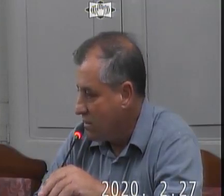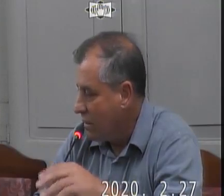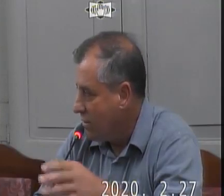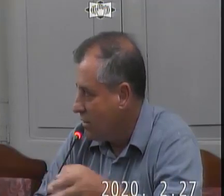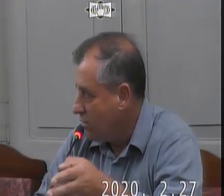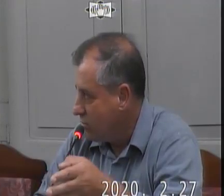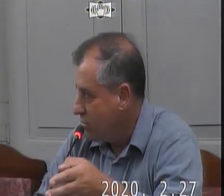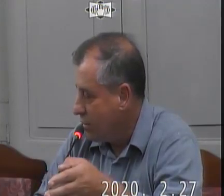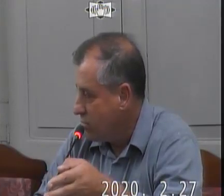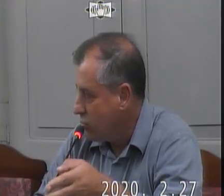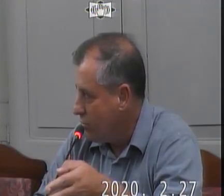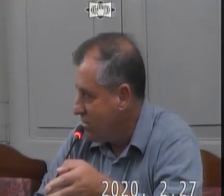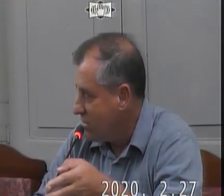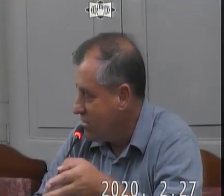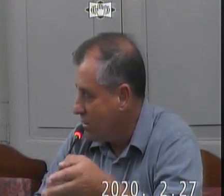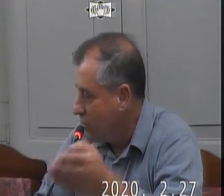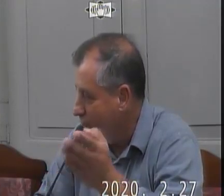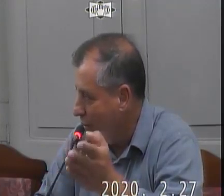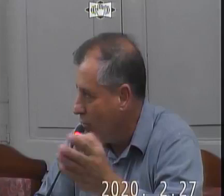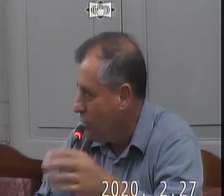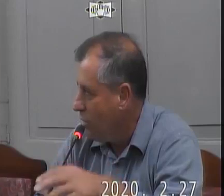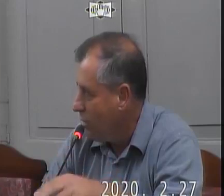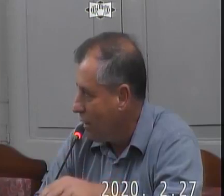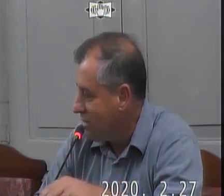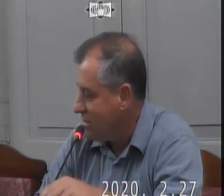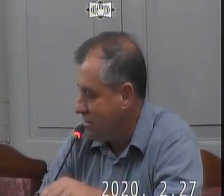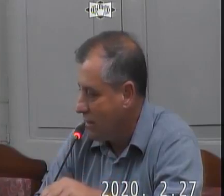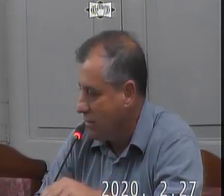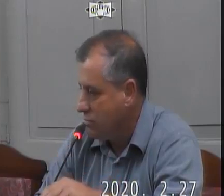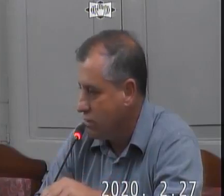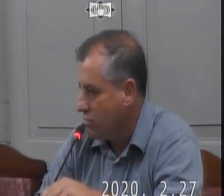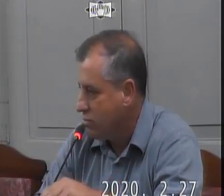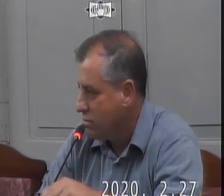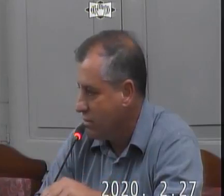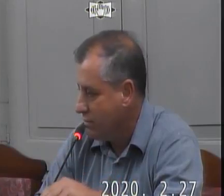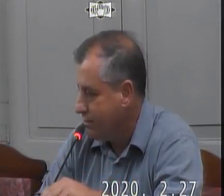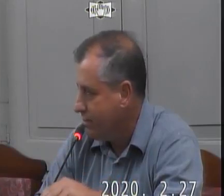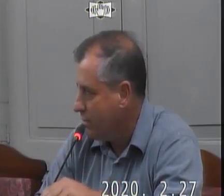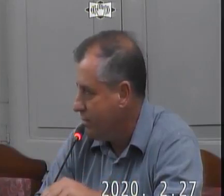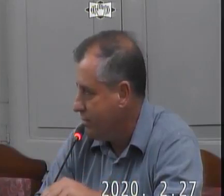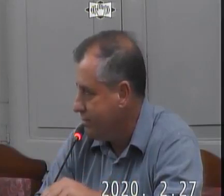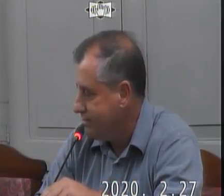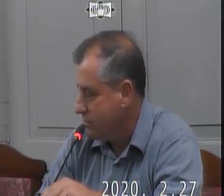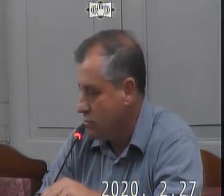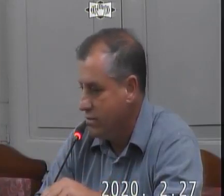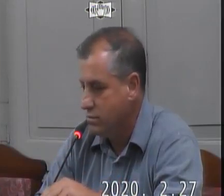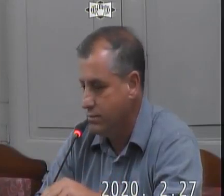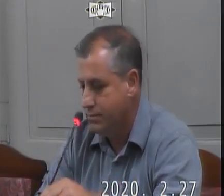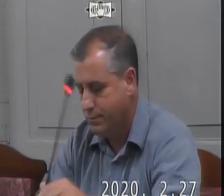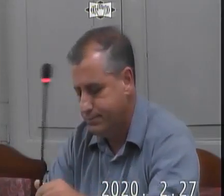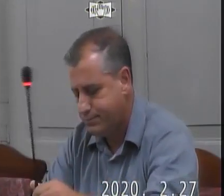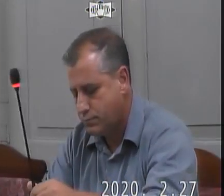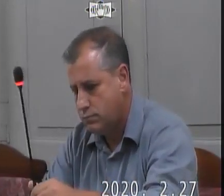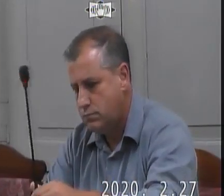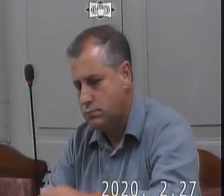prefeito de Santa Rita, que nos emprestou mais esse ano o palco lá de Santa Rita de Jacutinga. Só isso.